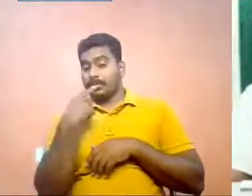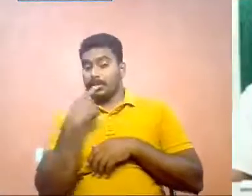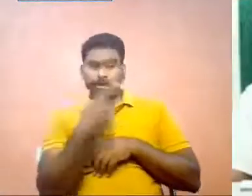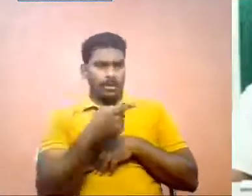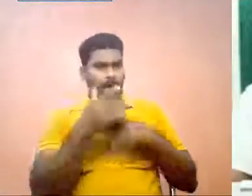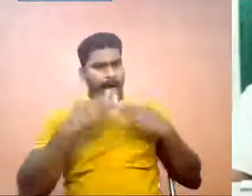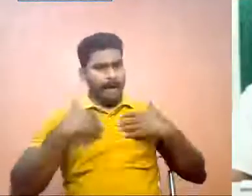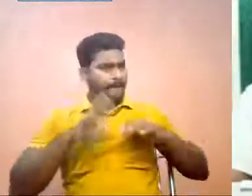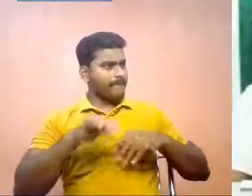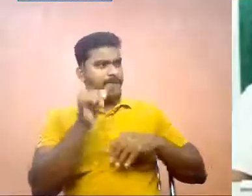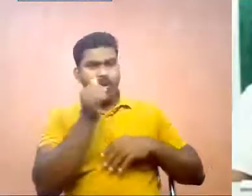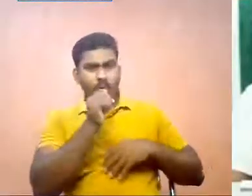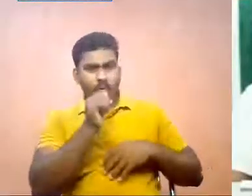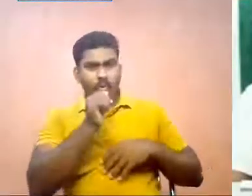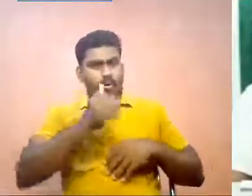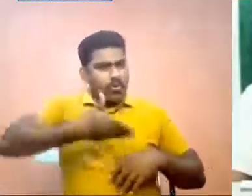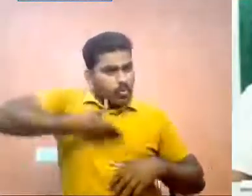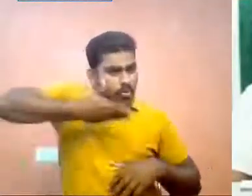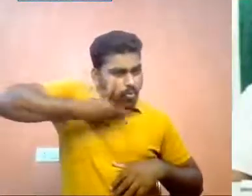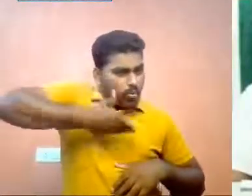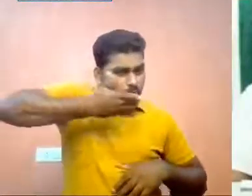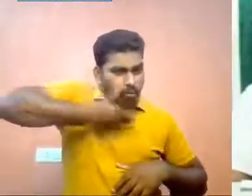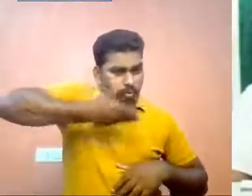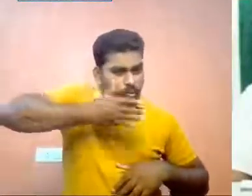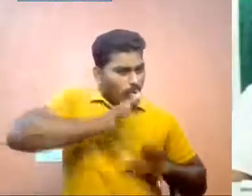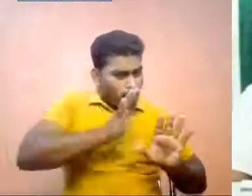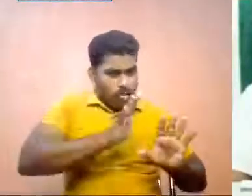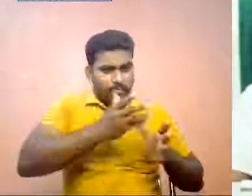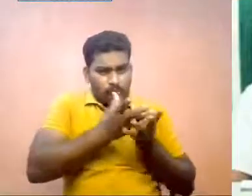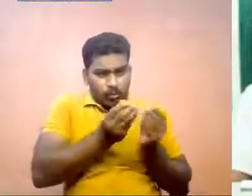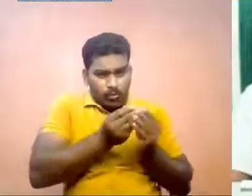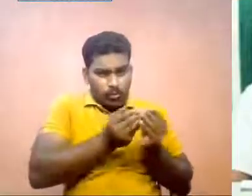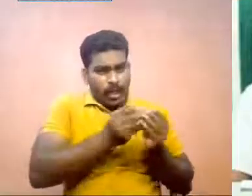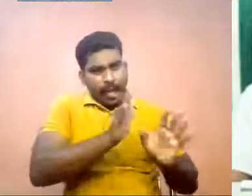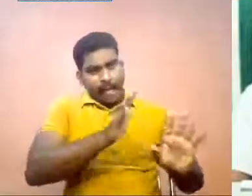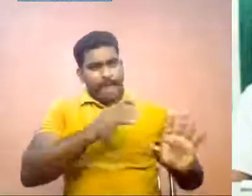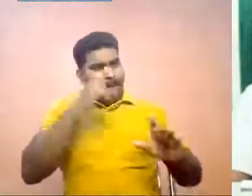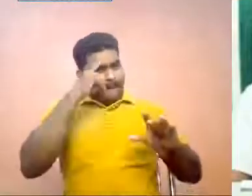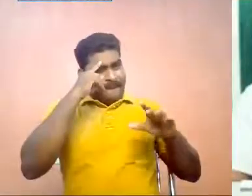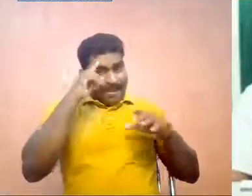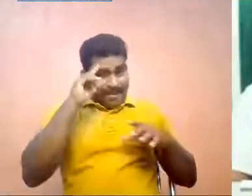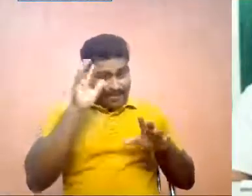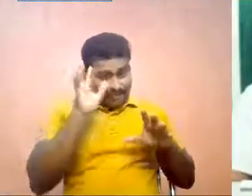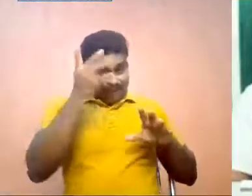അതെല്ലാം പരിശോധിച്ചുകൊണ്ട് അടിയന്തര നടപടി സ്വീകരിക്കാൻ